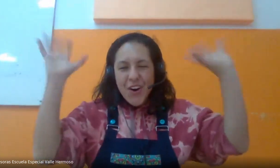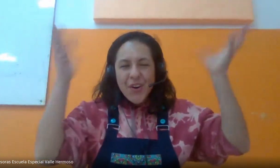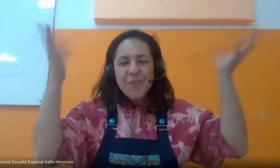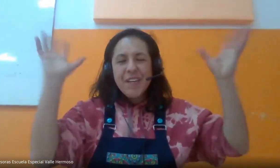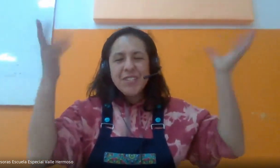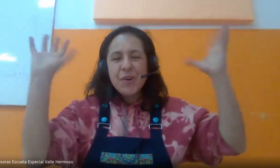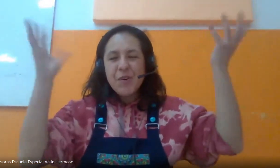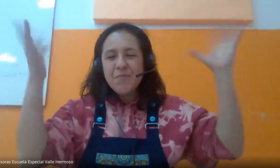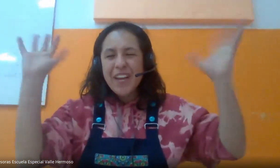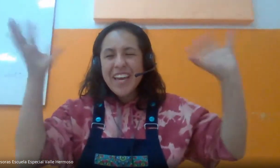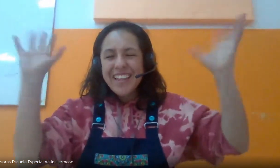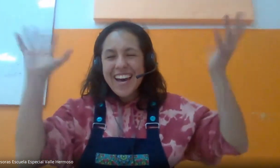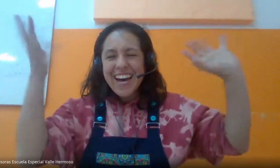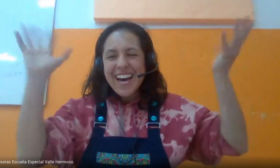todos. Misión cumplida.